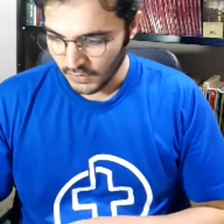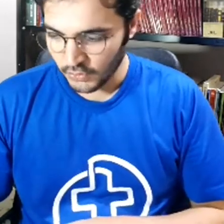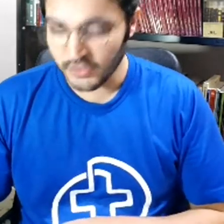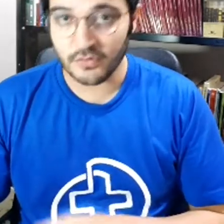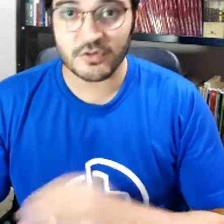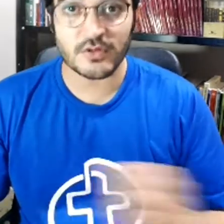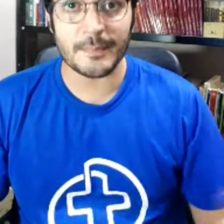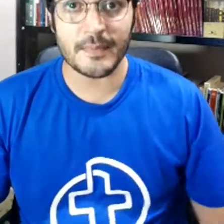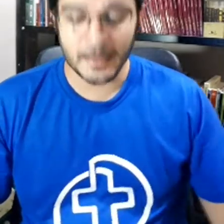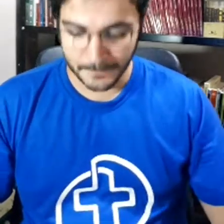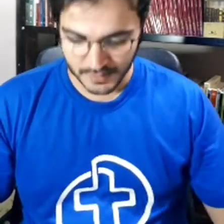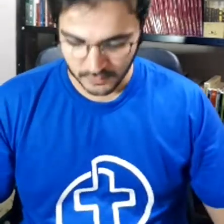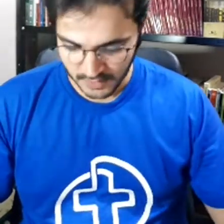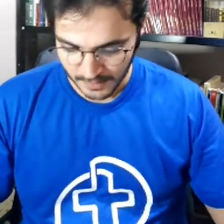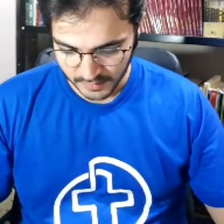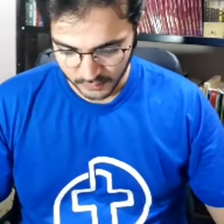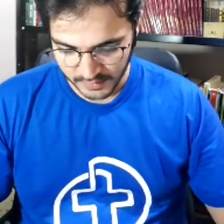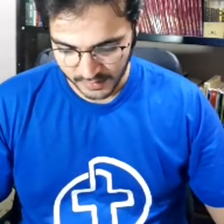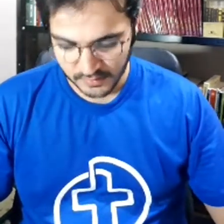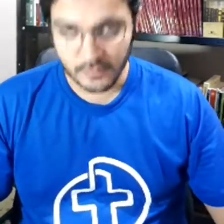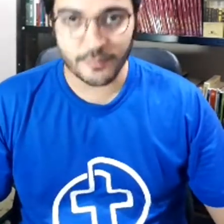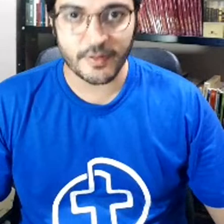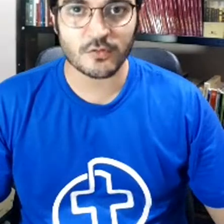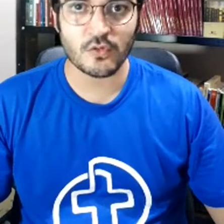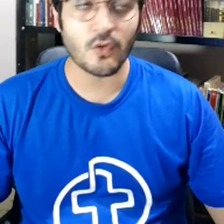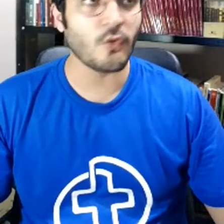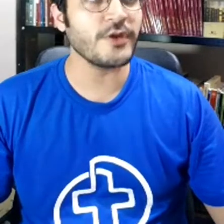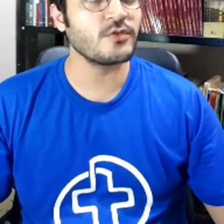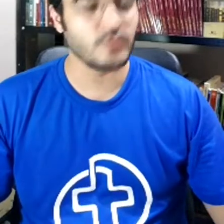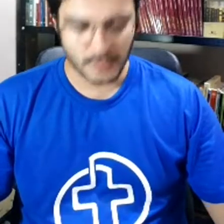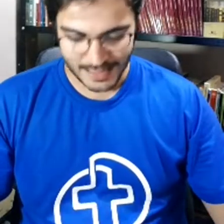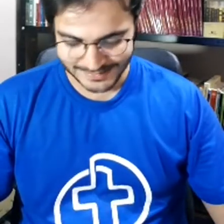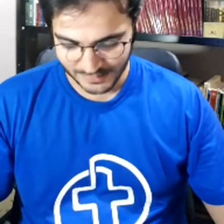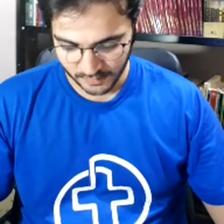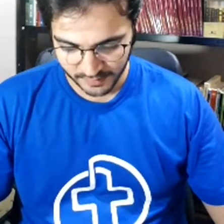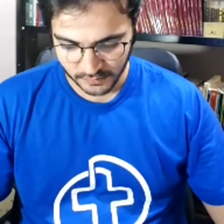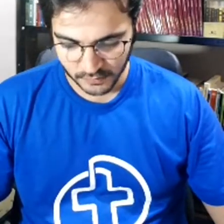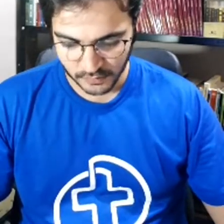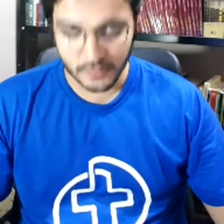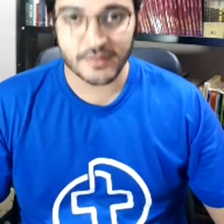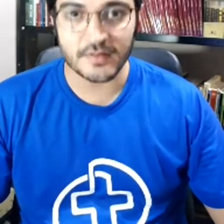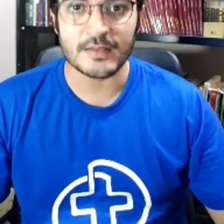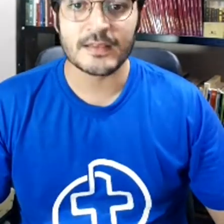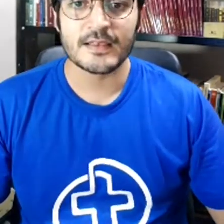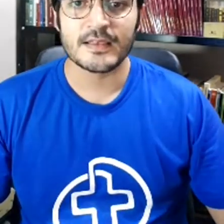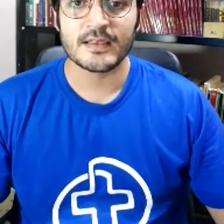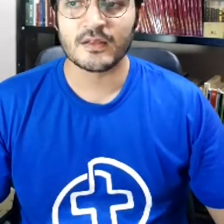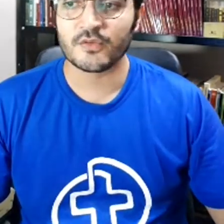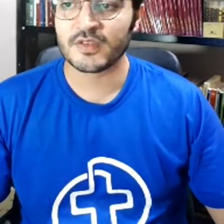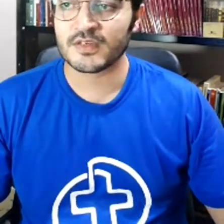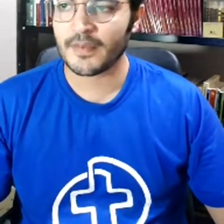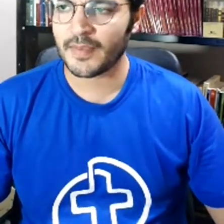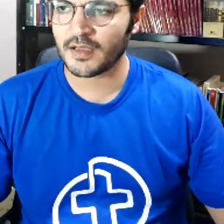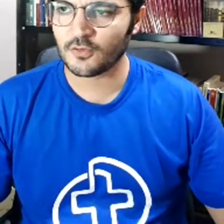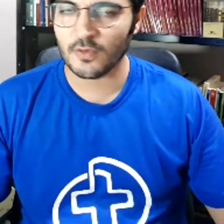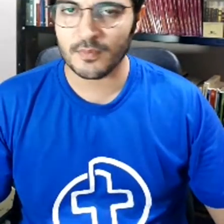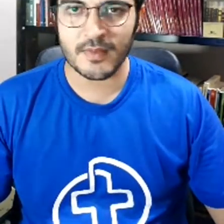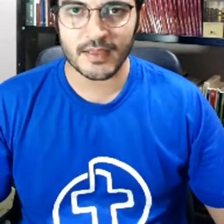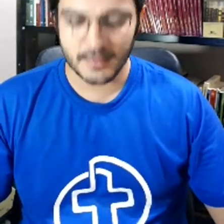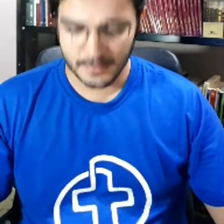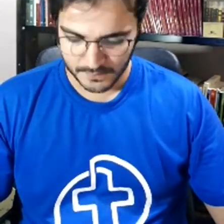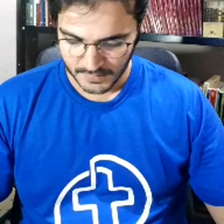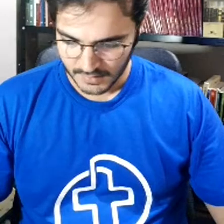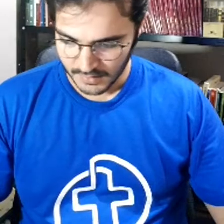Hoje nós vamos estudar 1 Pedro, capítulo 3, do verso 8 até o verso 12. Então você já vai pegando sua Bíblia